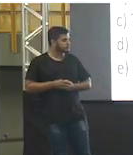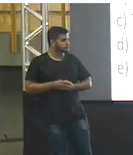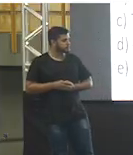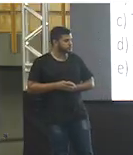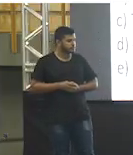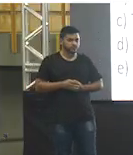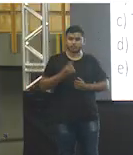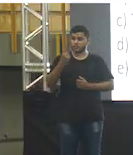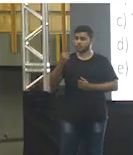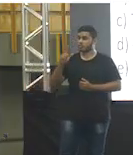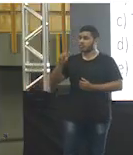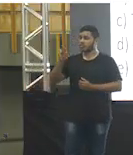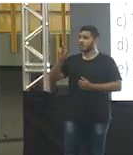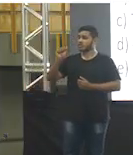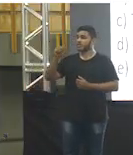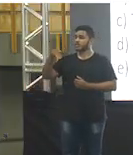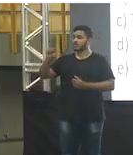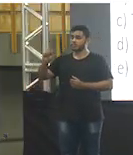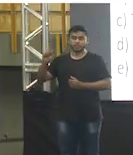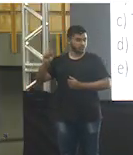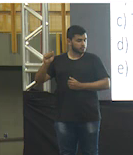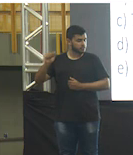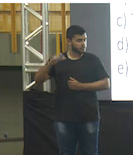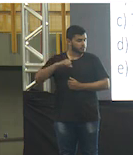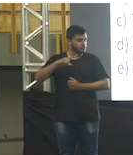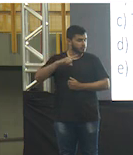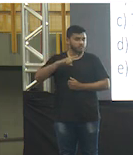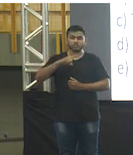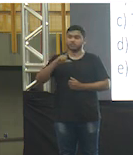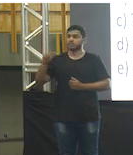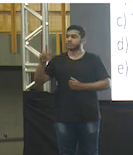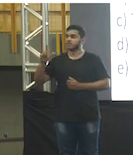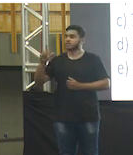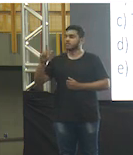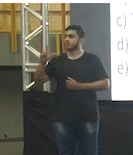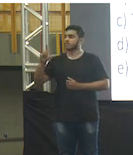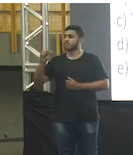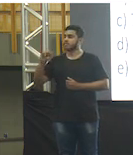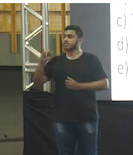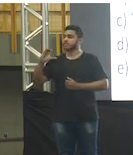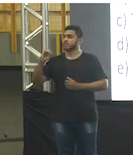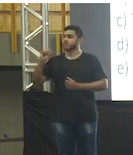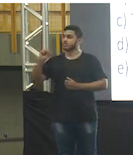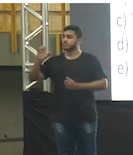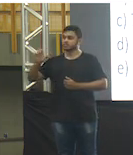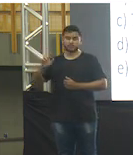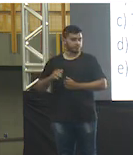de glicose, a energia obtida para a atividade muscular em quilojoules é mais próxima de...